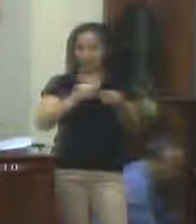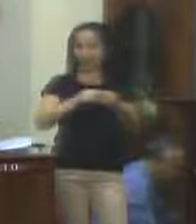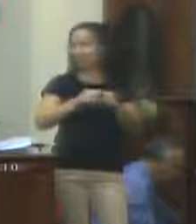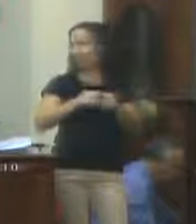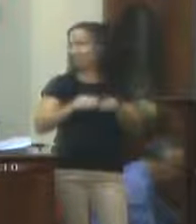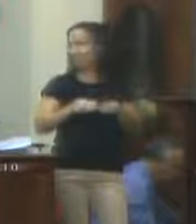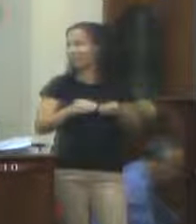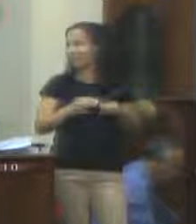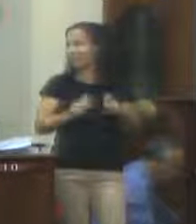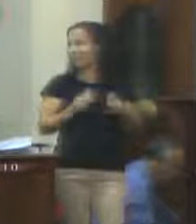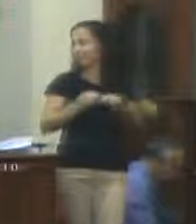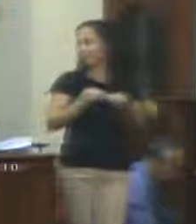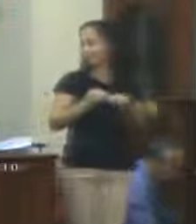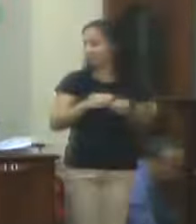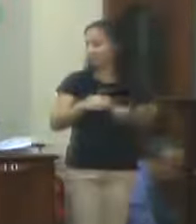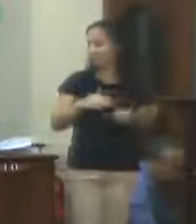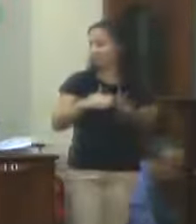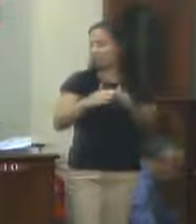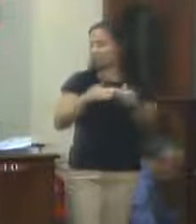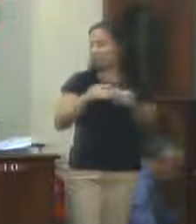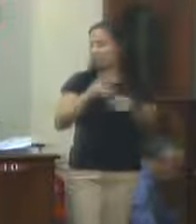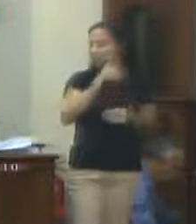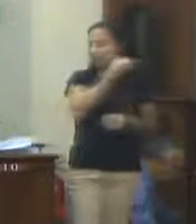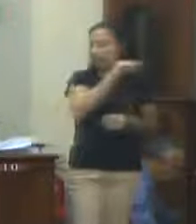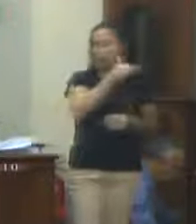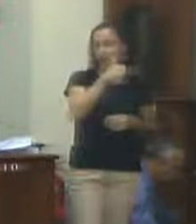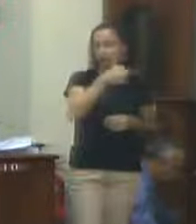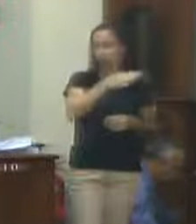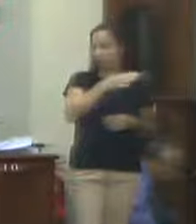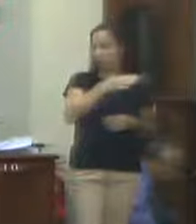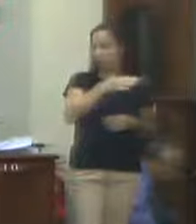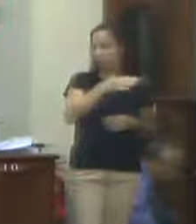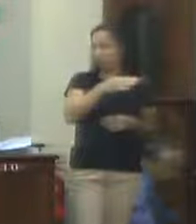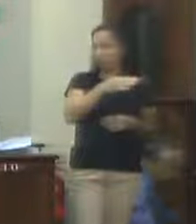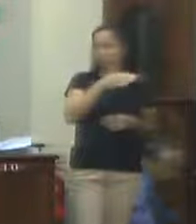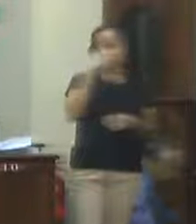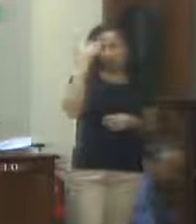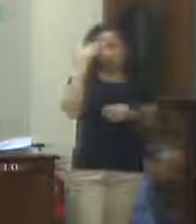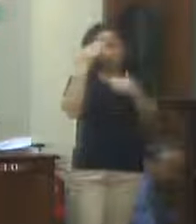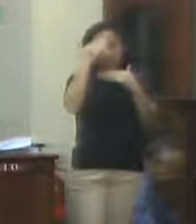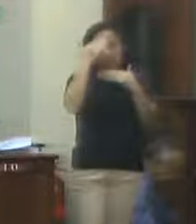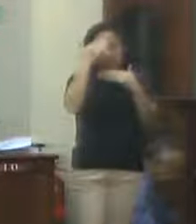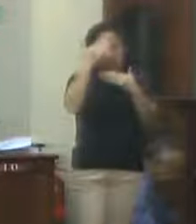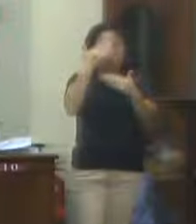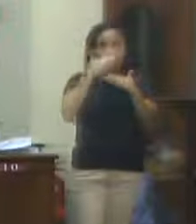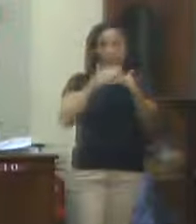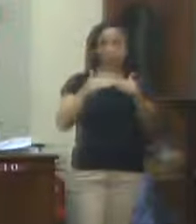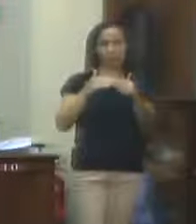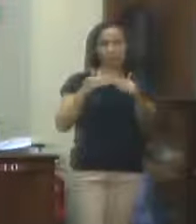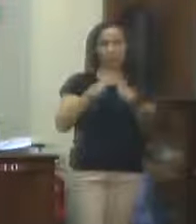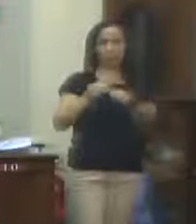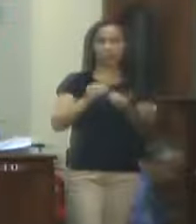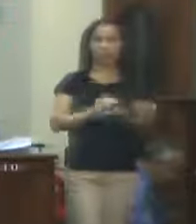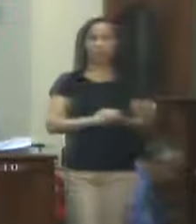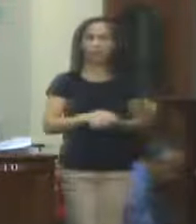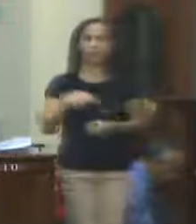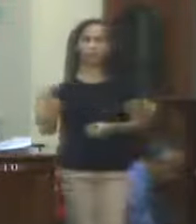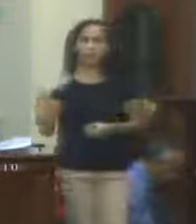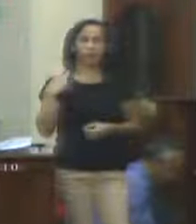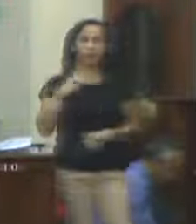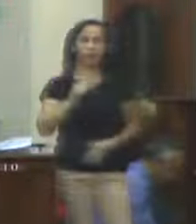exitosos em nosso pleito, para outro sim, firmarmos os nossos votos de estima e consideração. Sala de Sessões, 14 de março, vereador Silvio